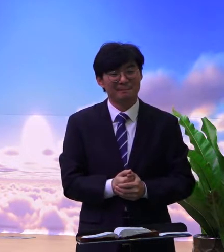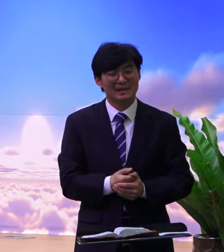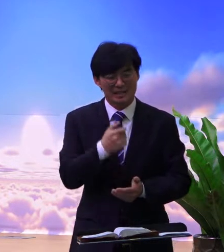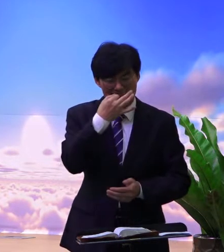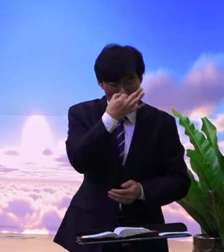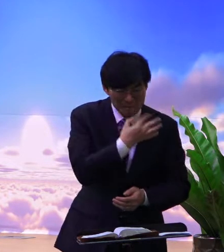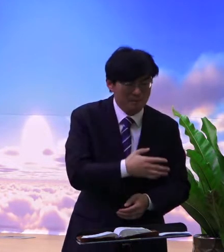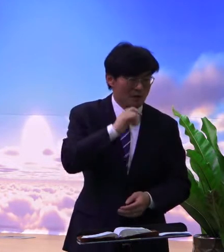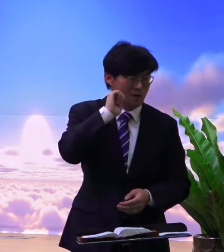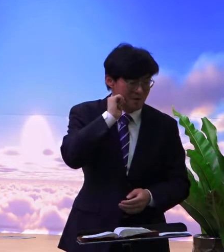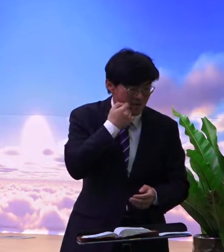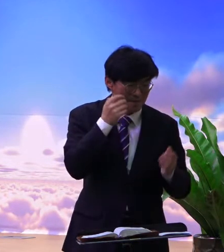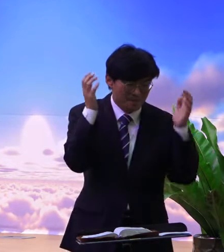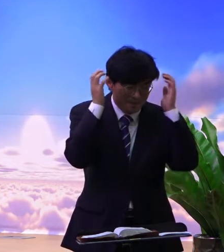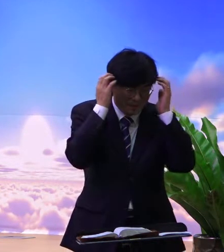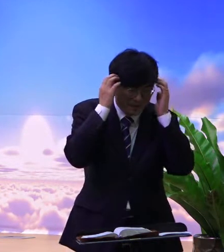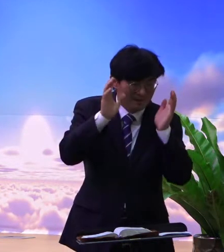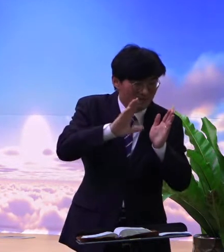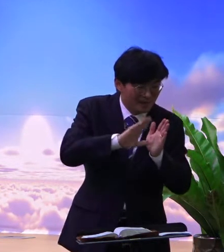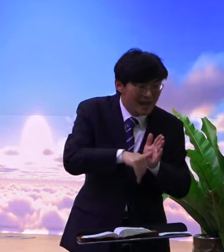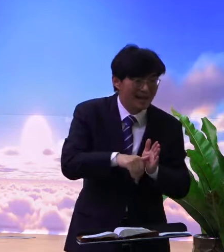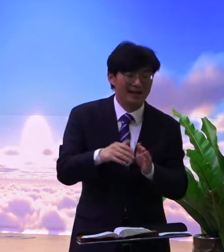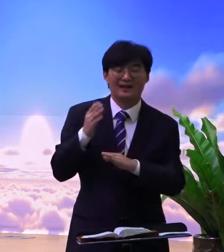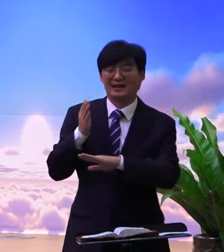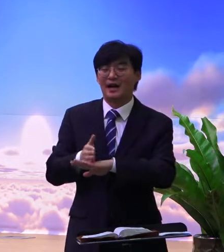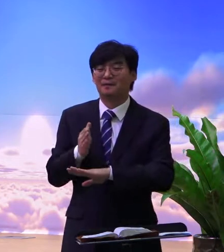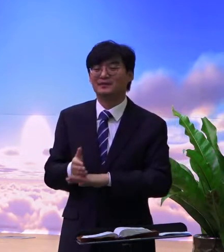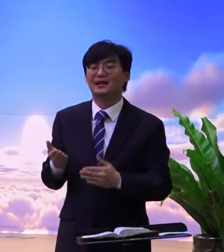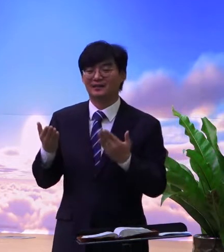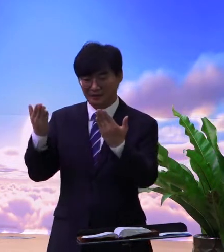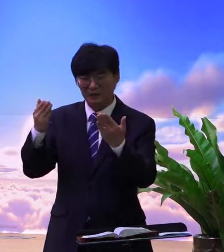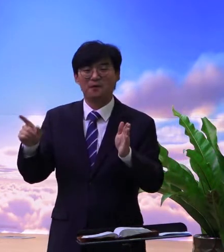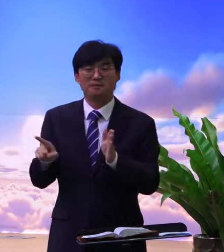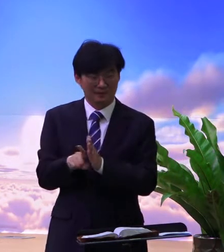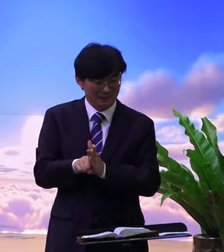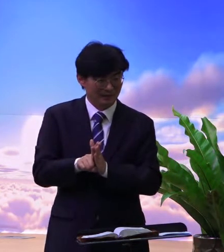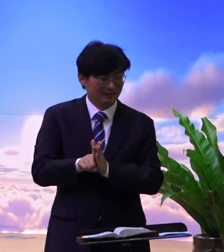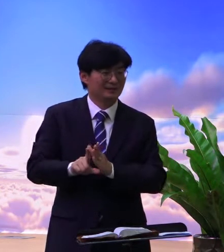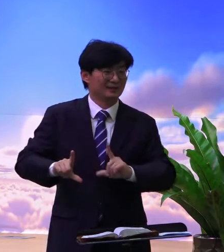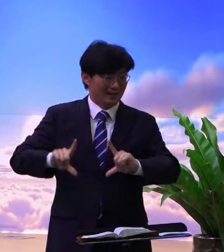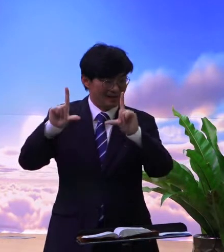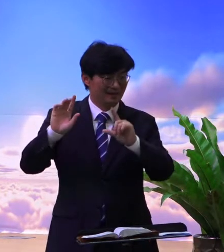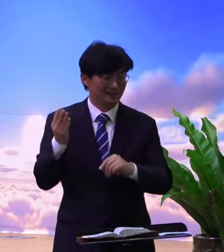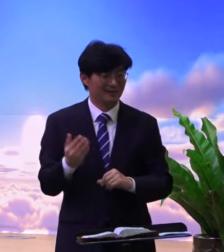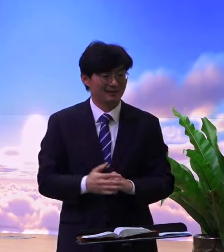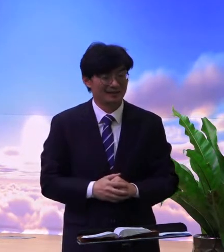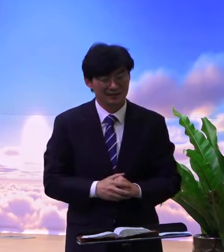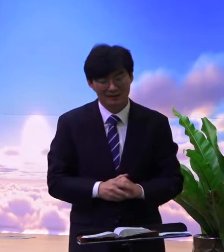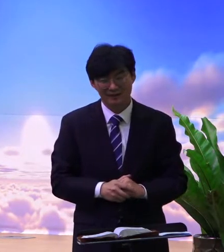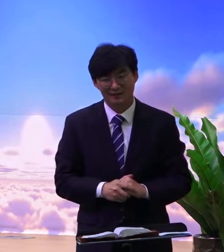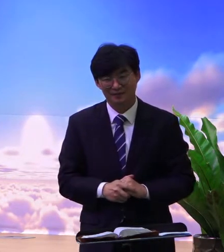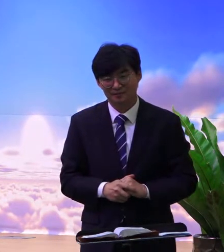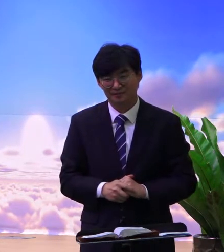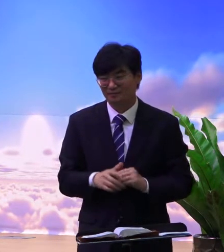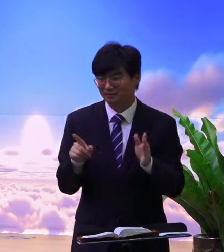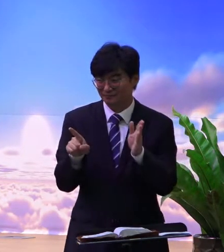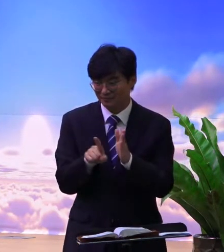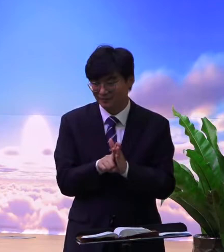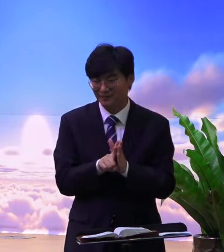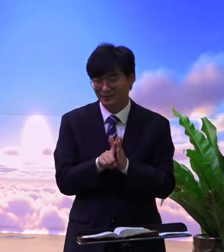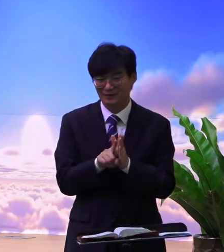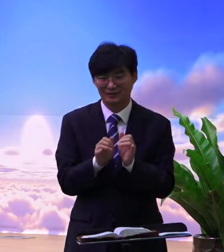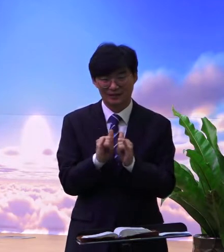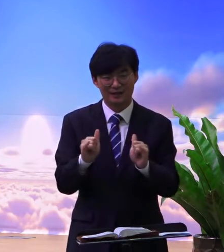여러분, 어떻게 감사할 수 없는 형편에서 감사할 수 있습니까? 질문하실지 모르겠습니다. 그러나 그것이 신앙인의